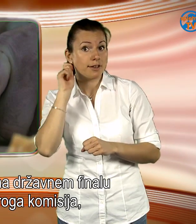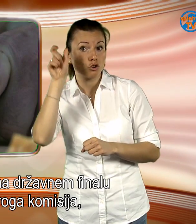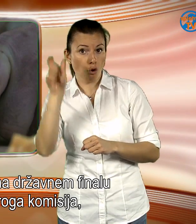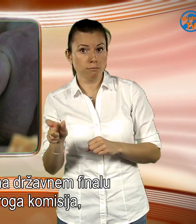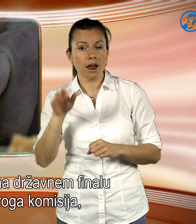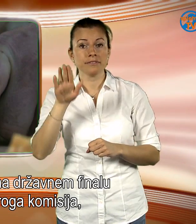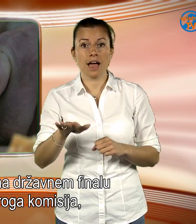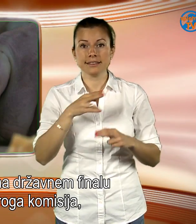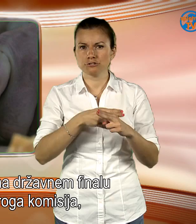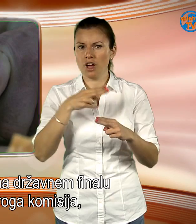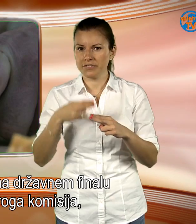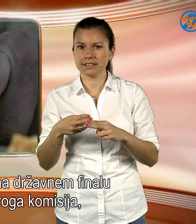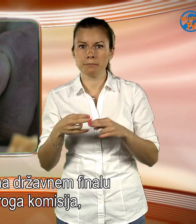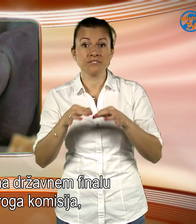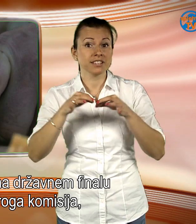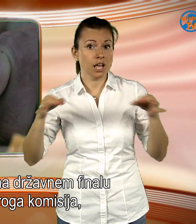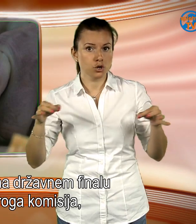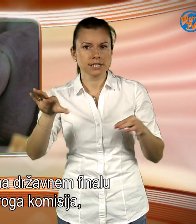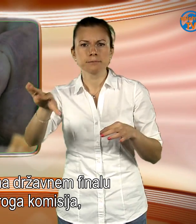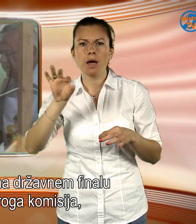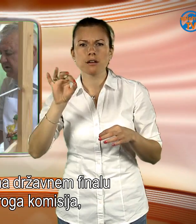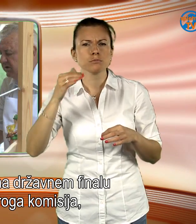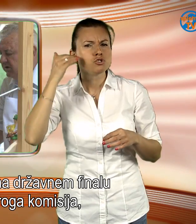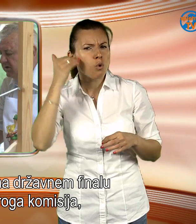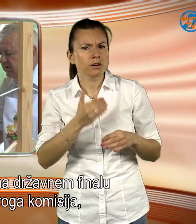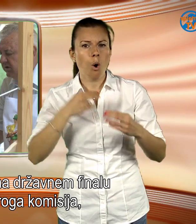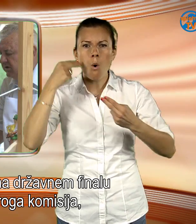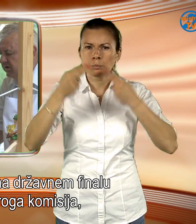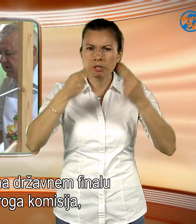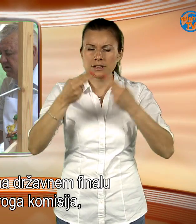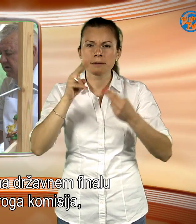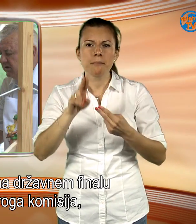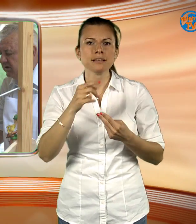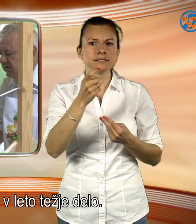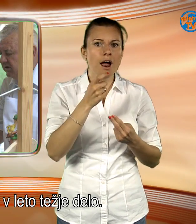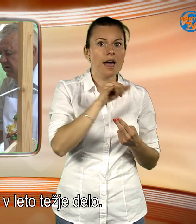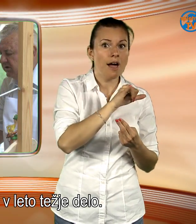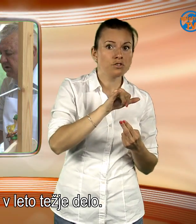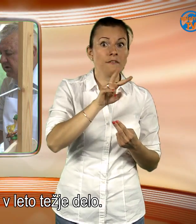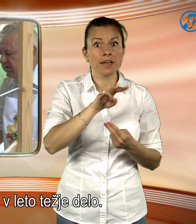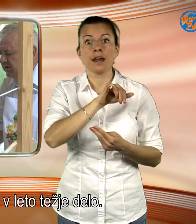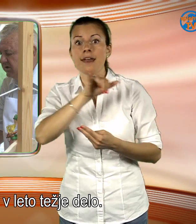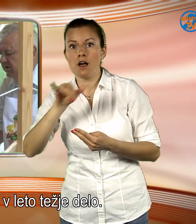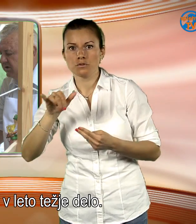Zmagovalko na državnem finalu izbere stroga komisija, ki ima iz leta v leto težje delo.